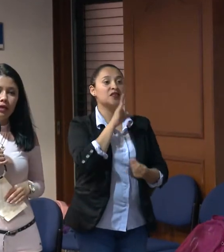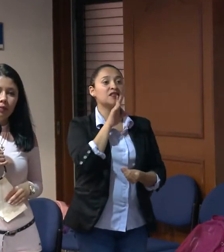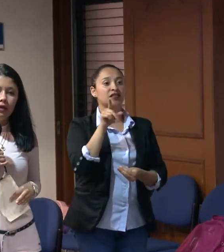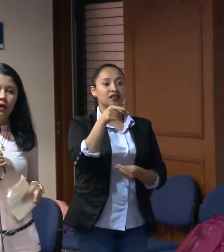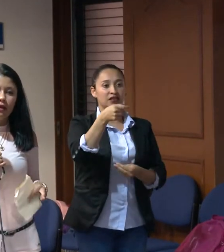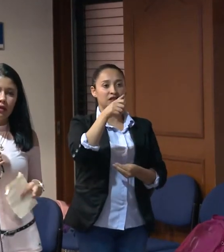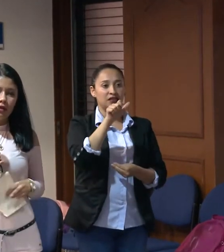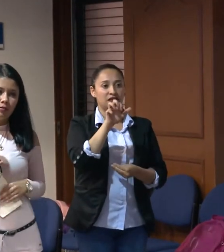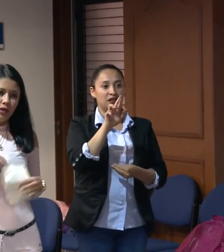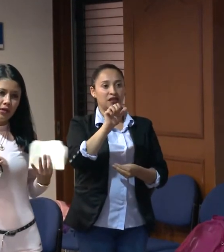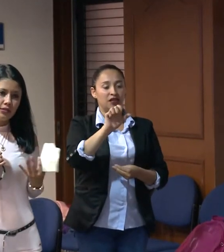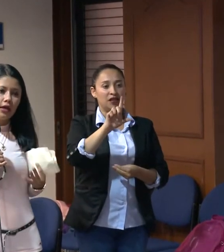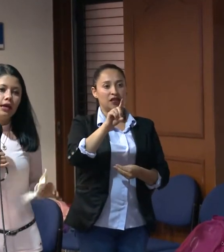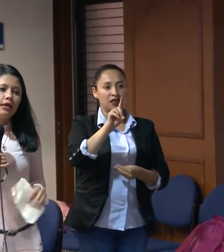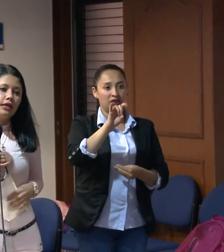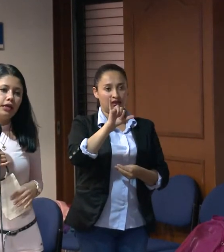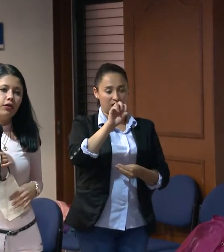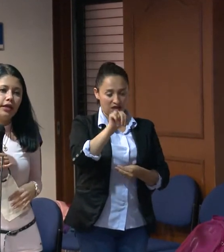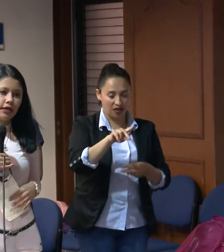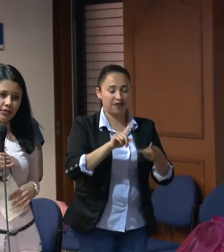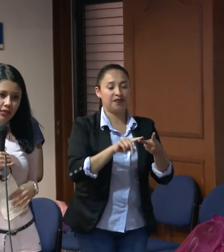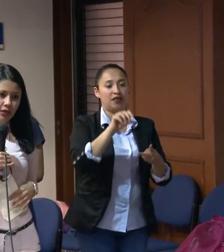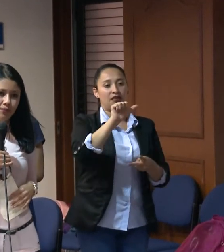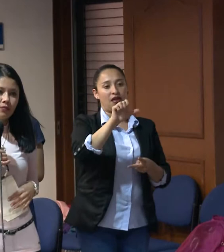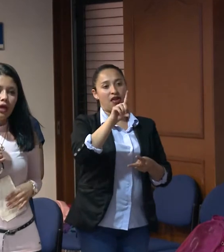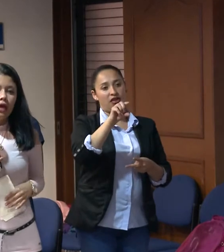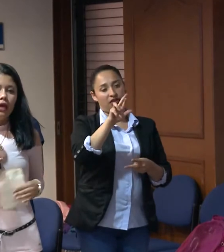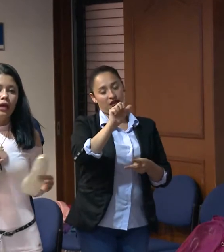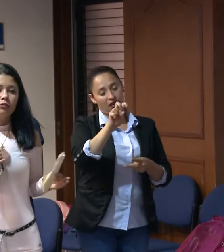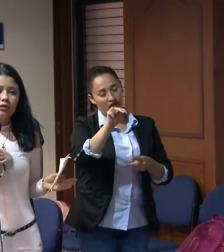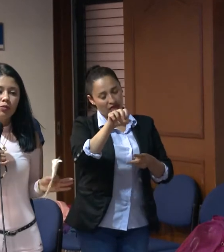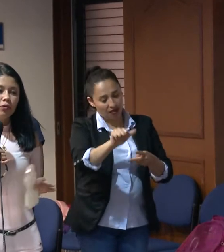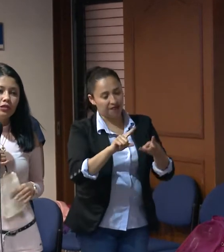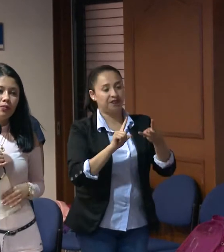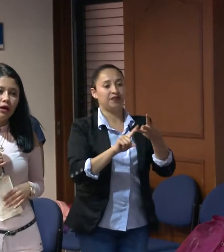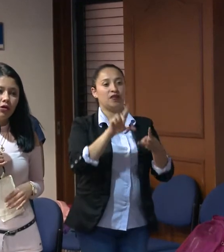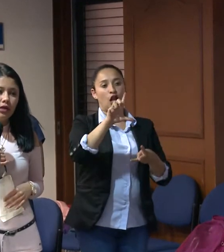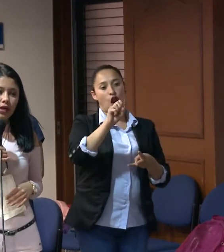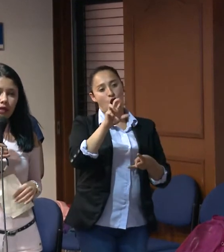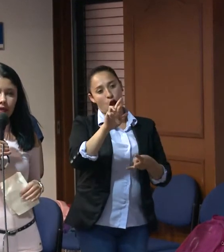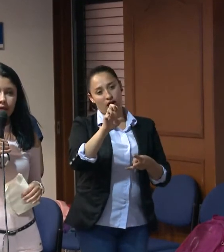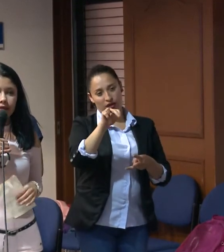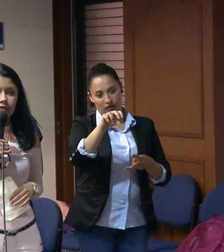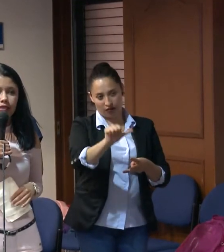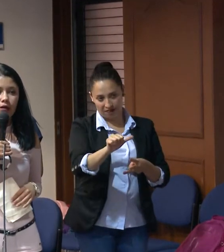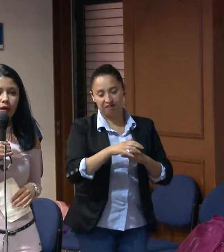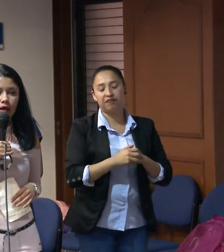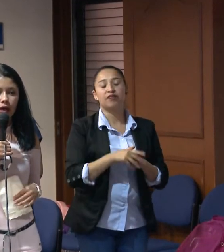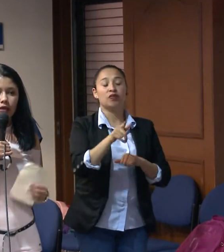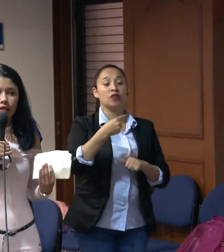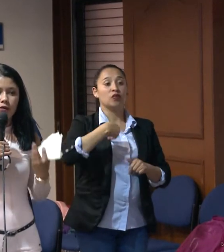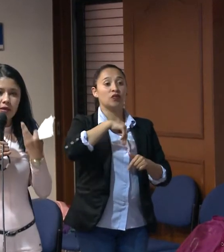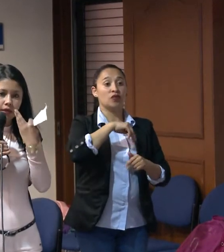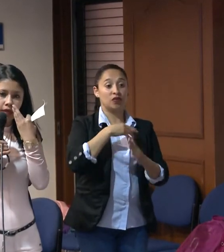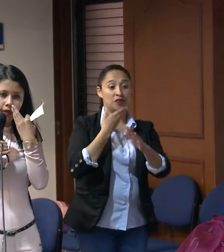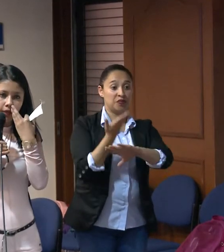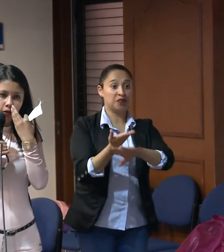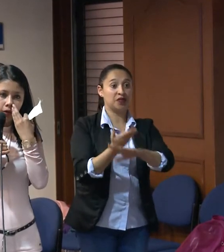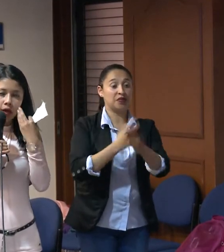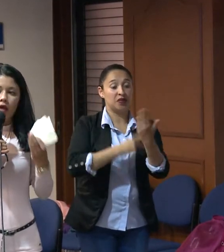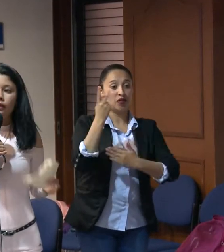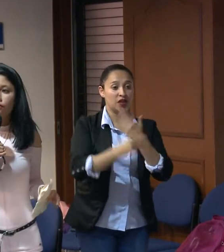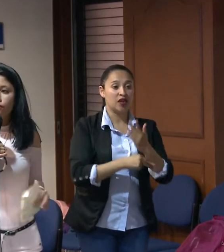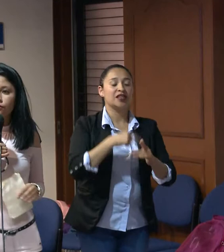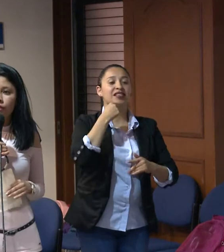Geraldine Guineme, Adriana Narváez y Lorena Castañeda. Nuestra propuesta pedagógica se llama Activamente